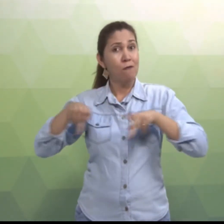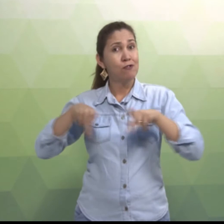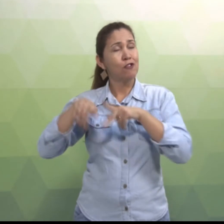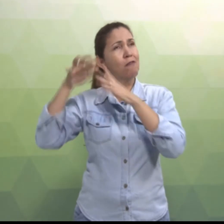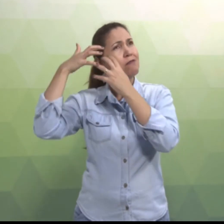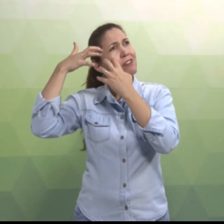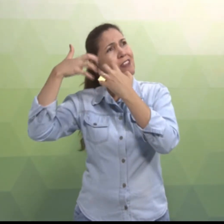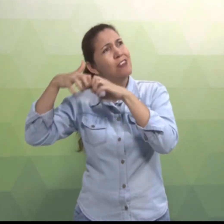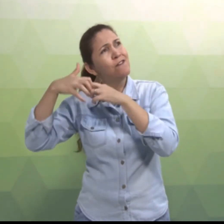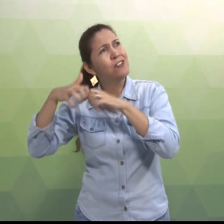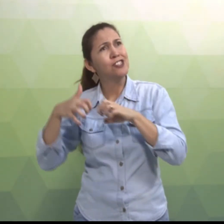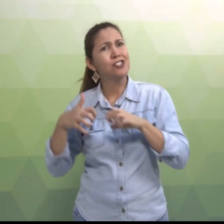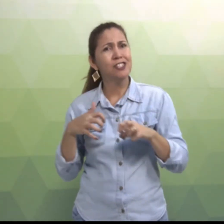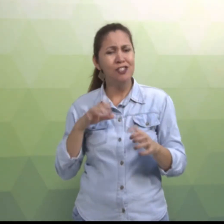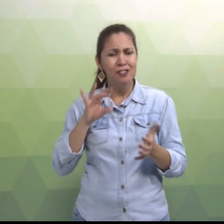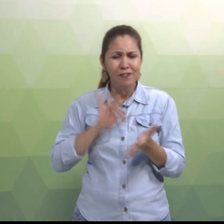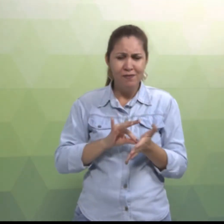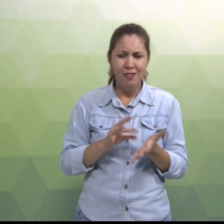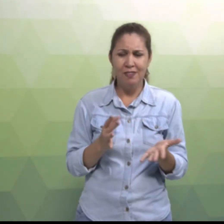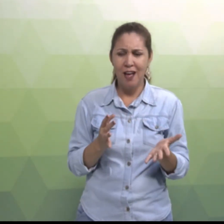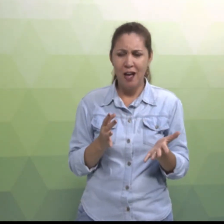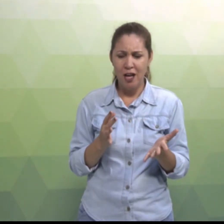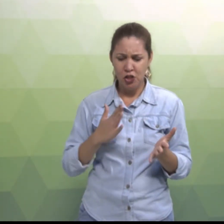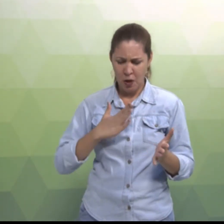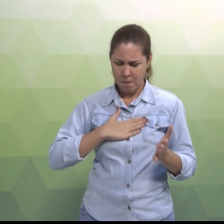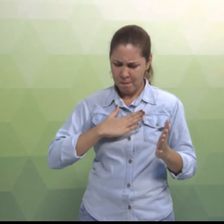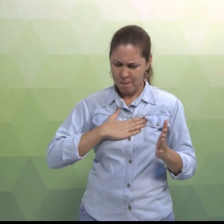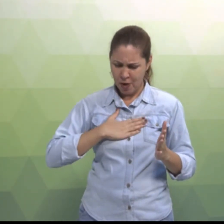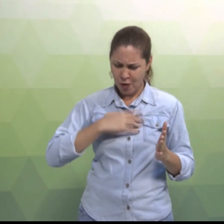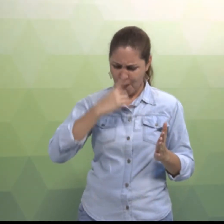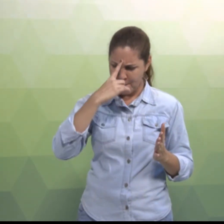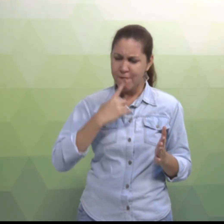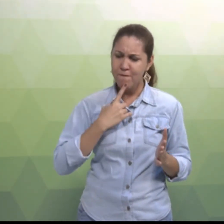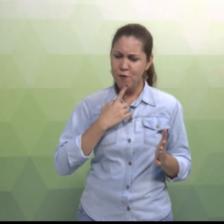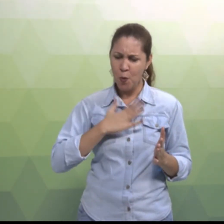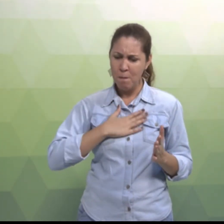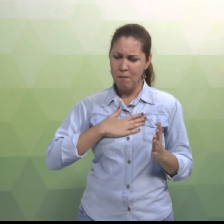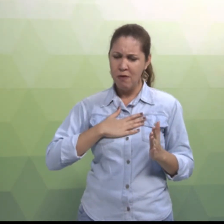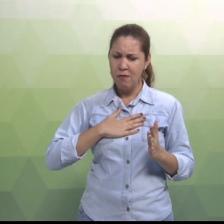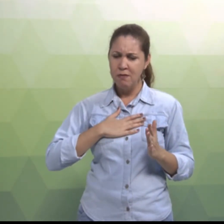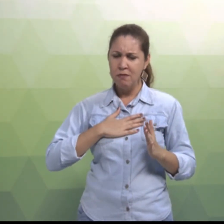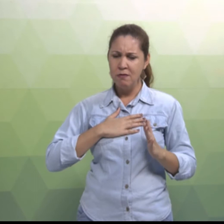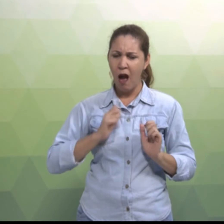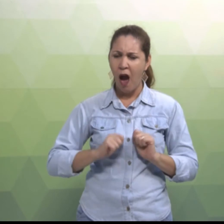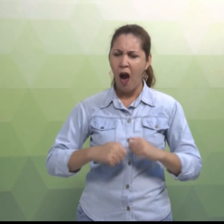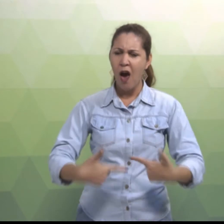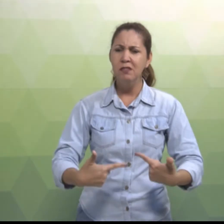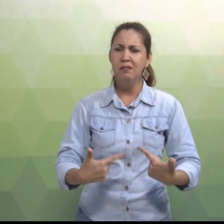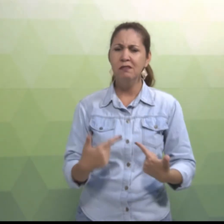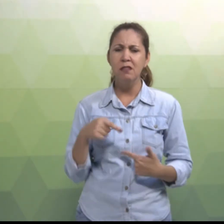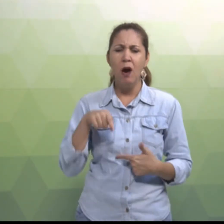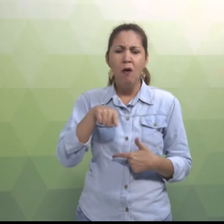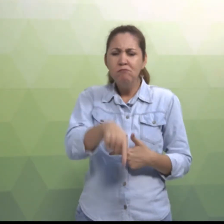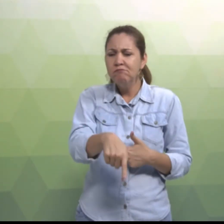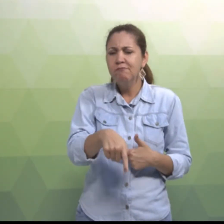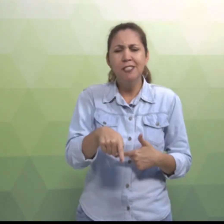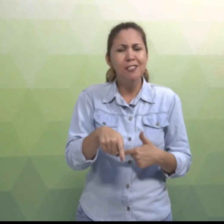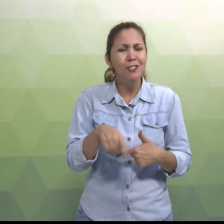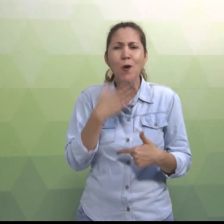Então, os professores devem fazer reflexões sobre o meu perfil. Eu tenho perfil para trabalhar